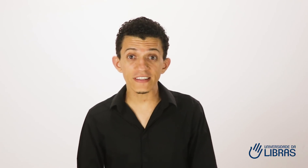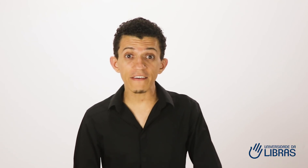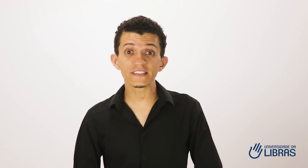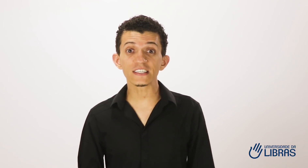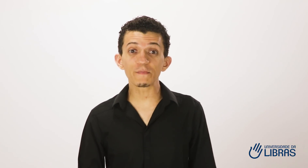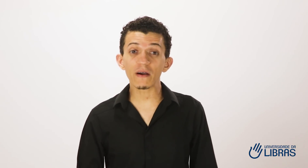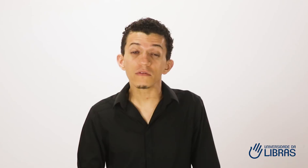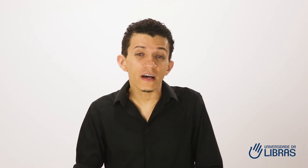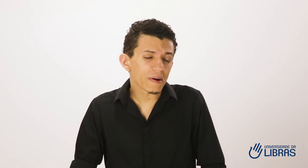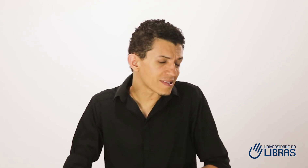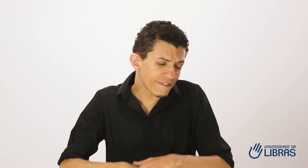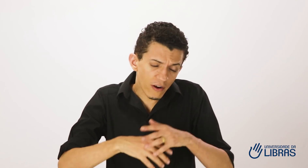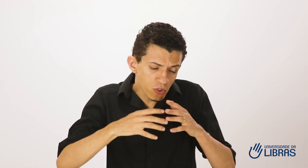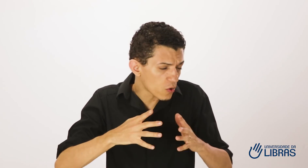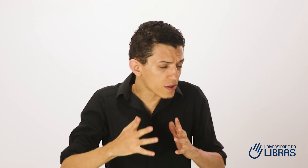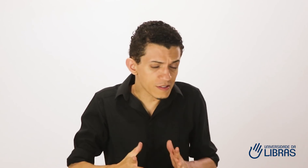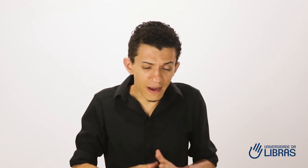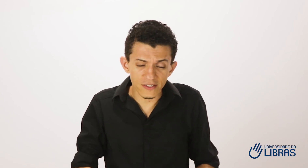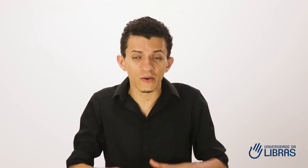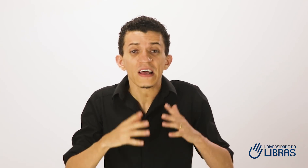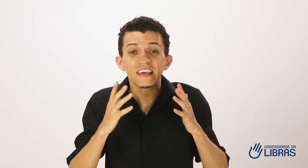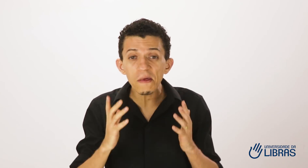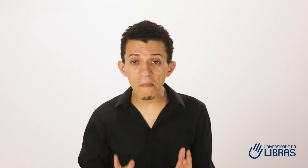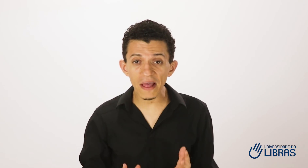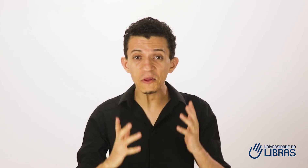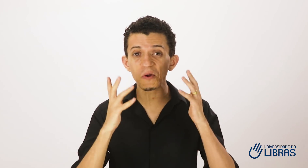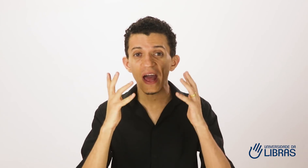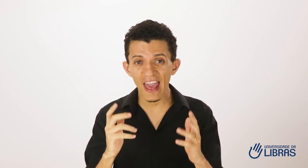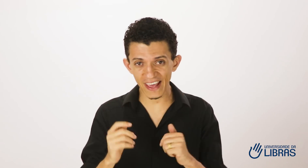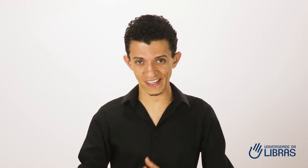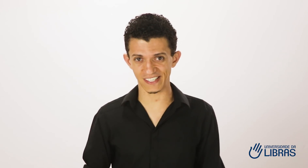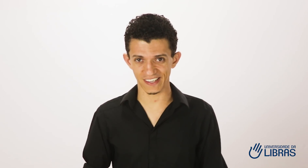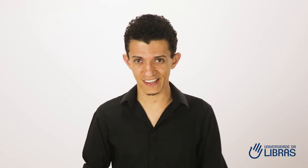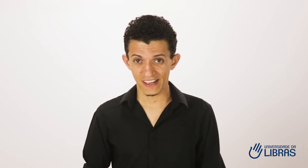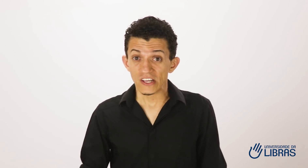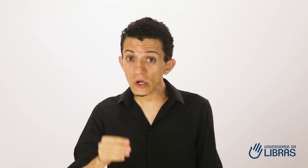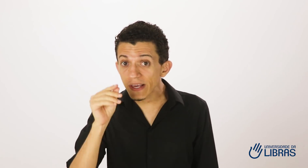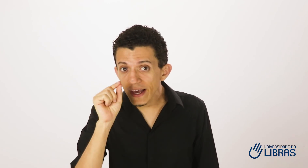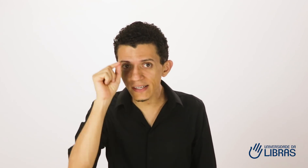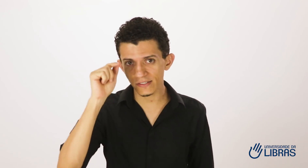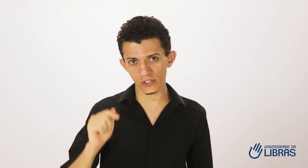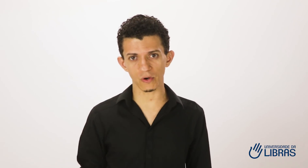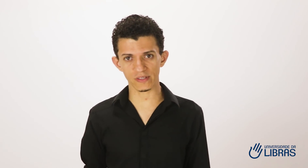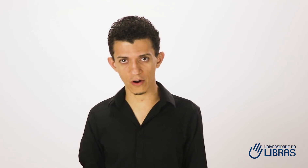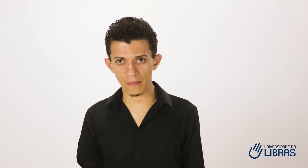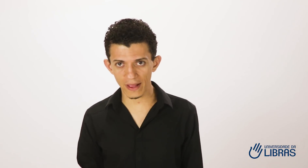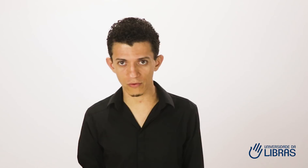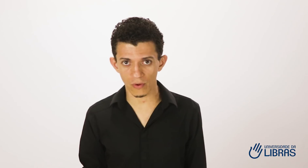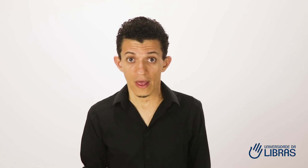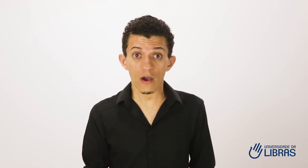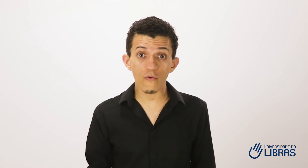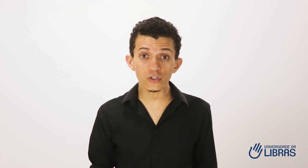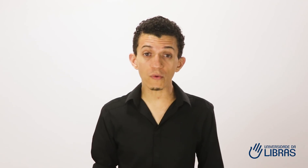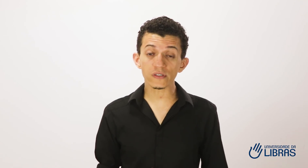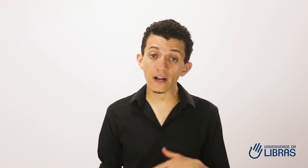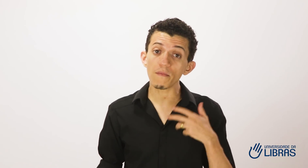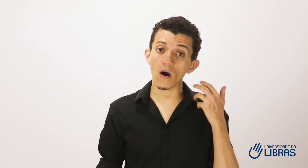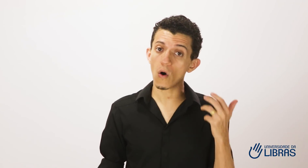deve estar se perguntando, mas afinal de contas, Madison, que método é esse? Só que antes de eu te mostrar o método, eu vou te mostrar uma